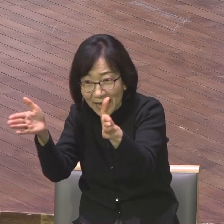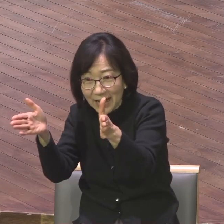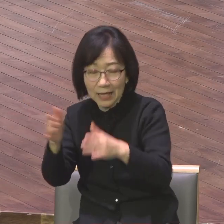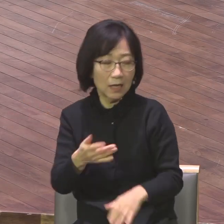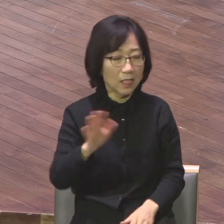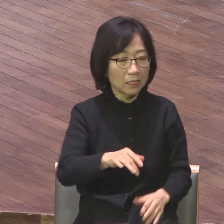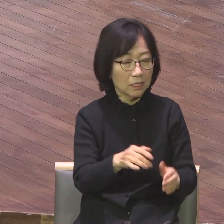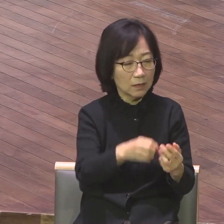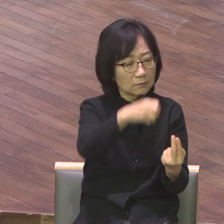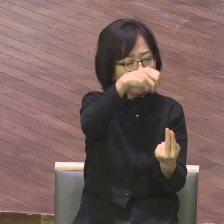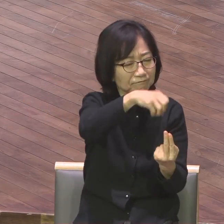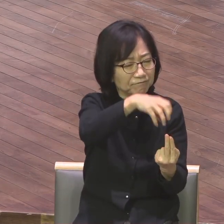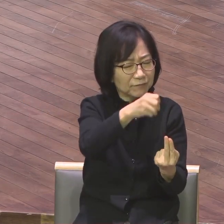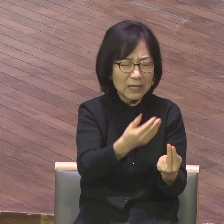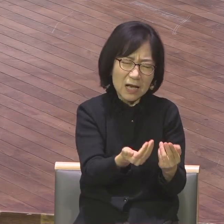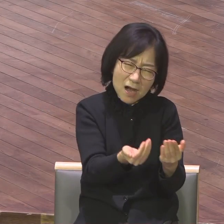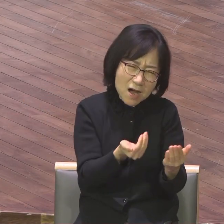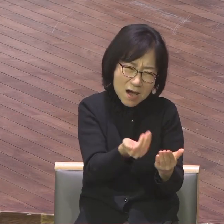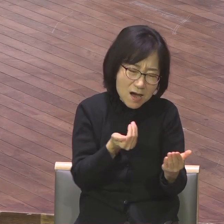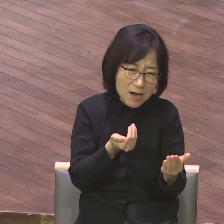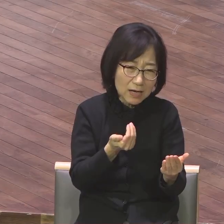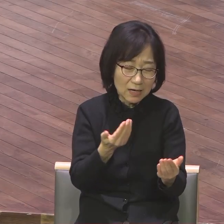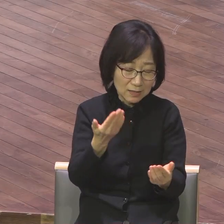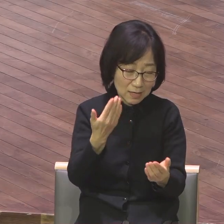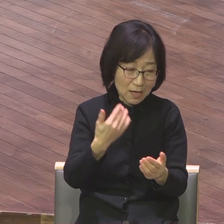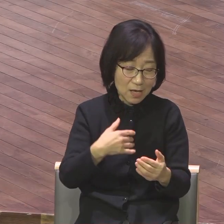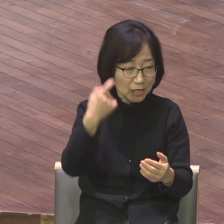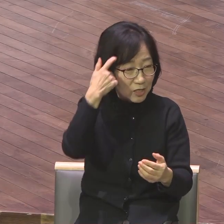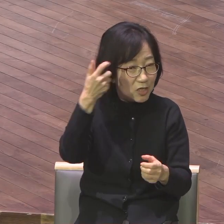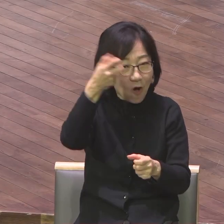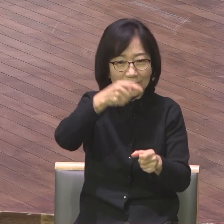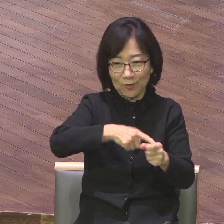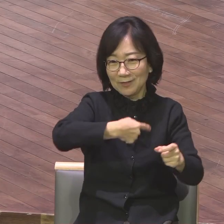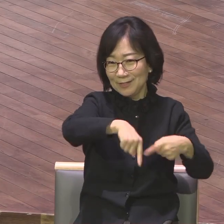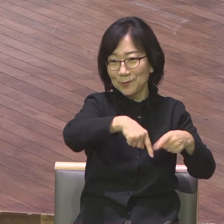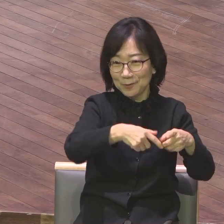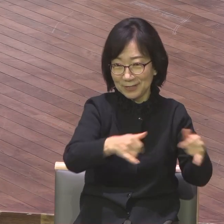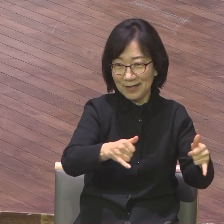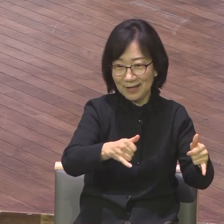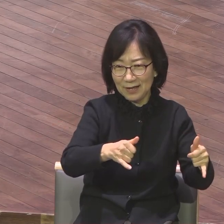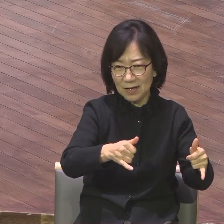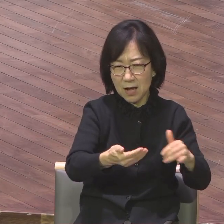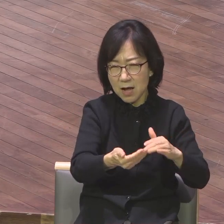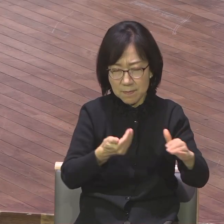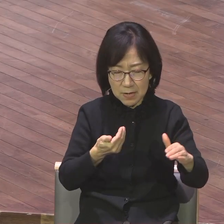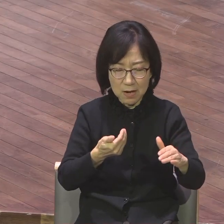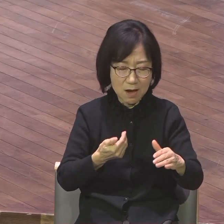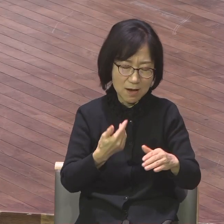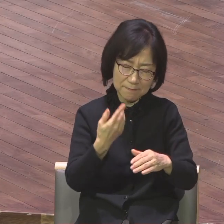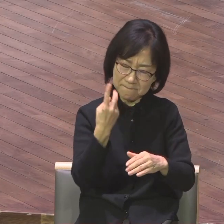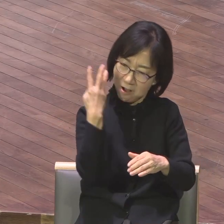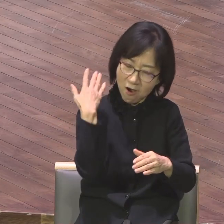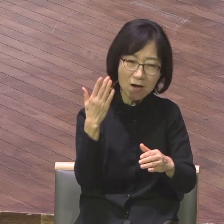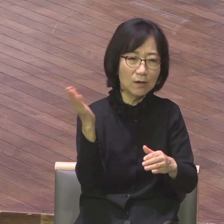이미 이스라엘 전역에 영적 지도자로서 그 위치가 확실하게 서